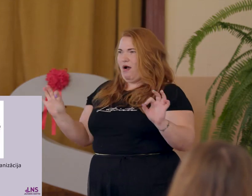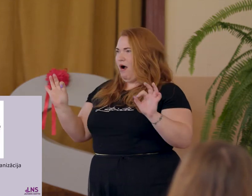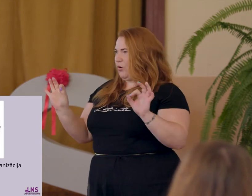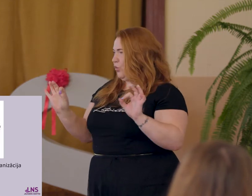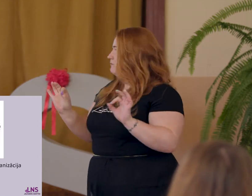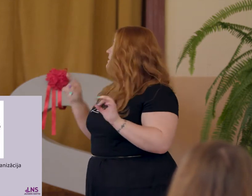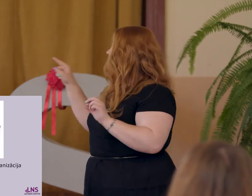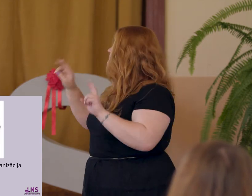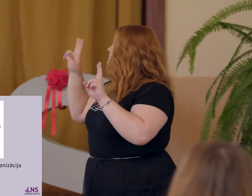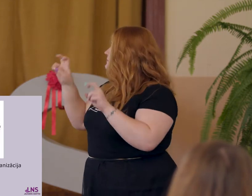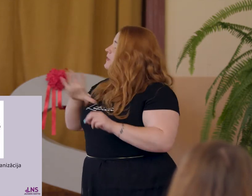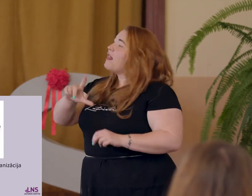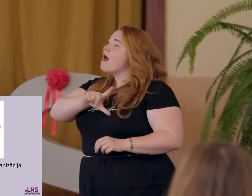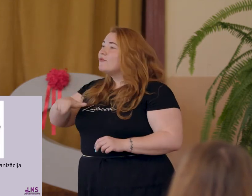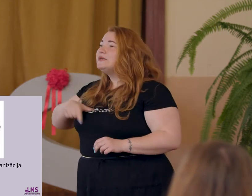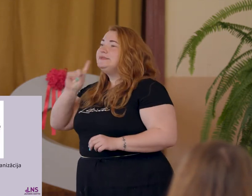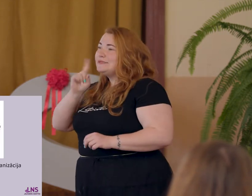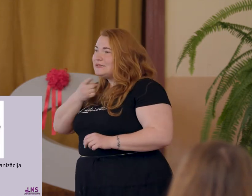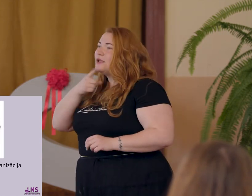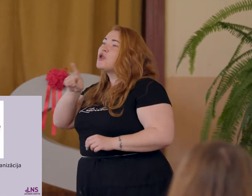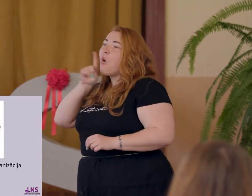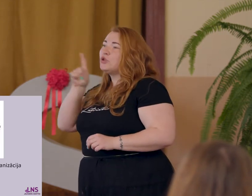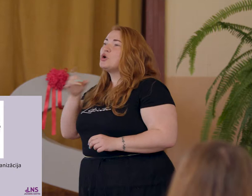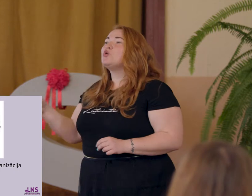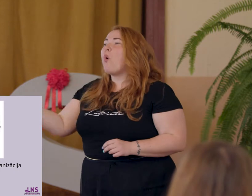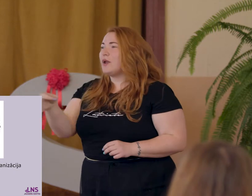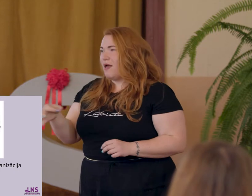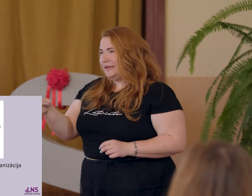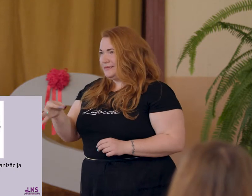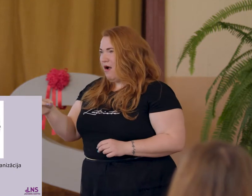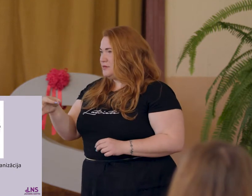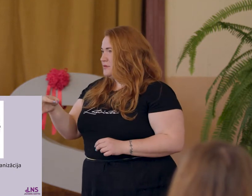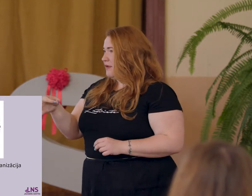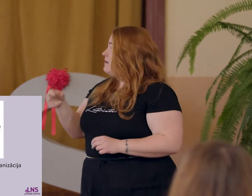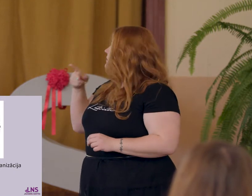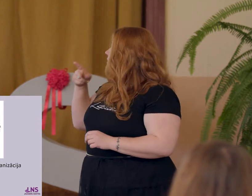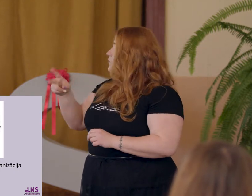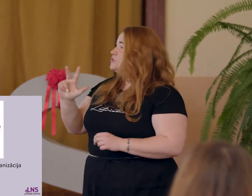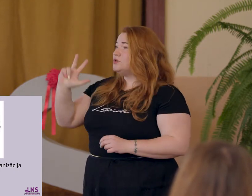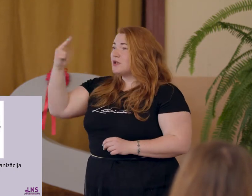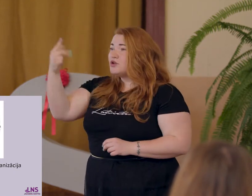Pirmais, ko mēs sākām nodibinājās, tā bija Latvijas nedzirdīgo jauniešu